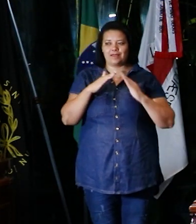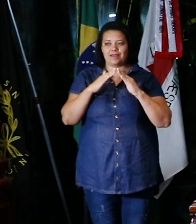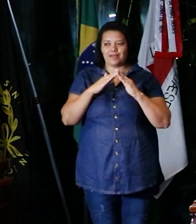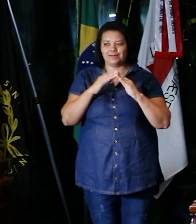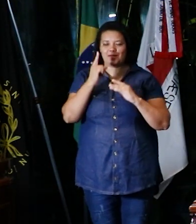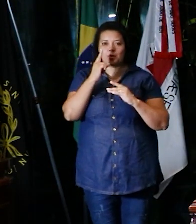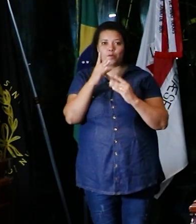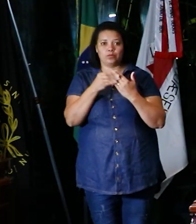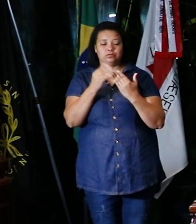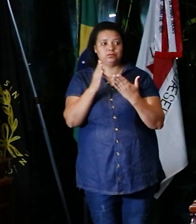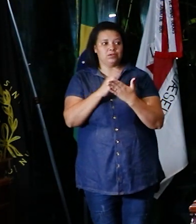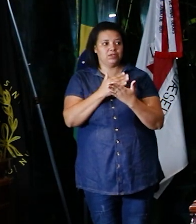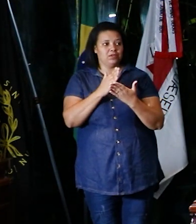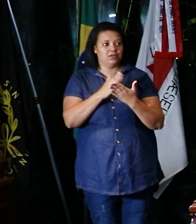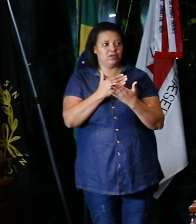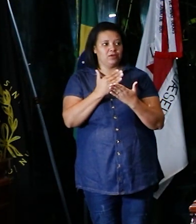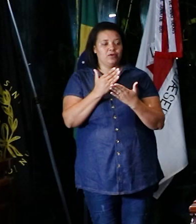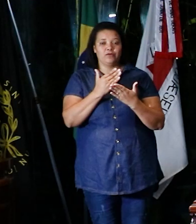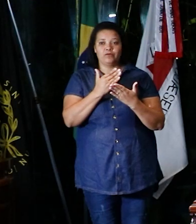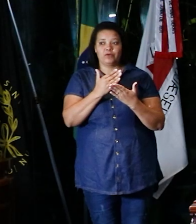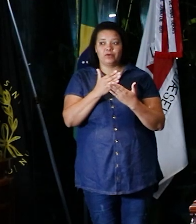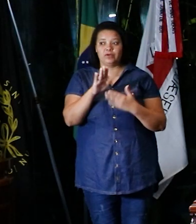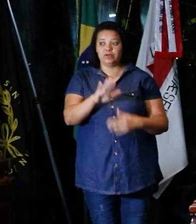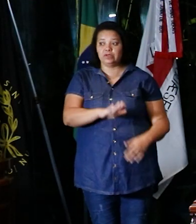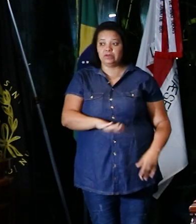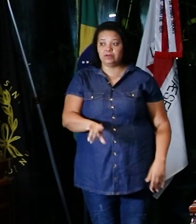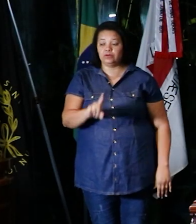livro, só um livro infantil.